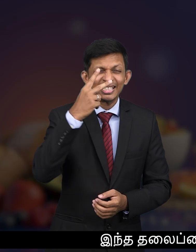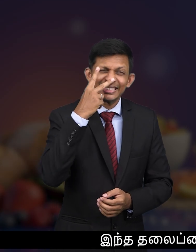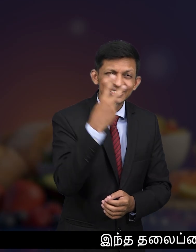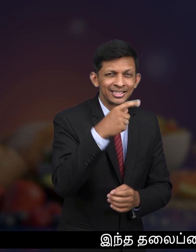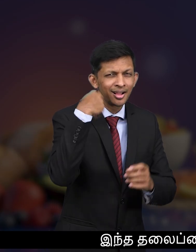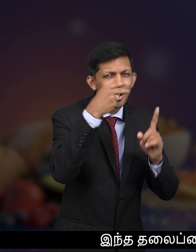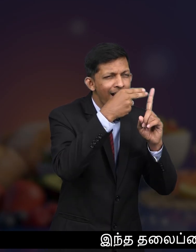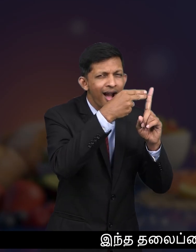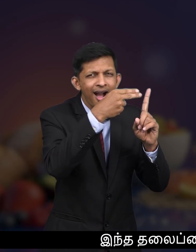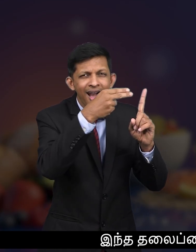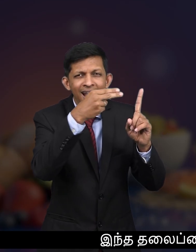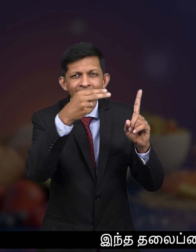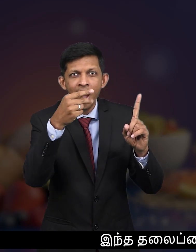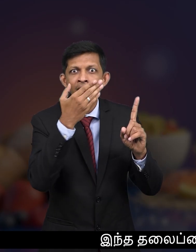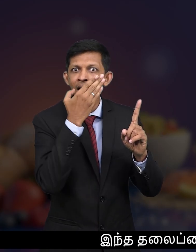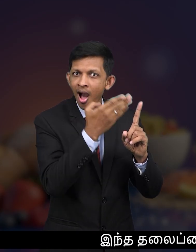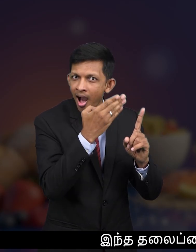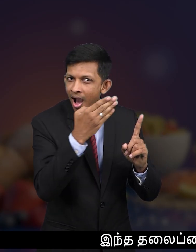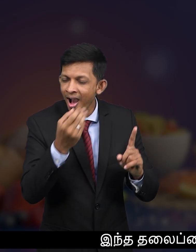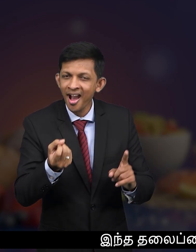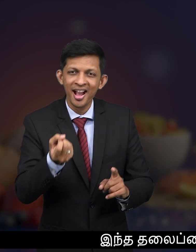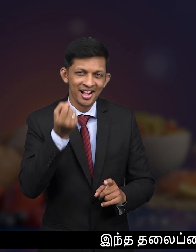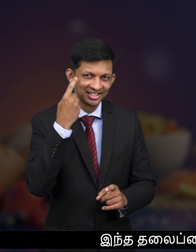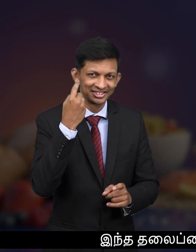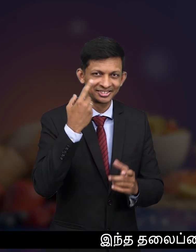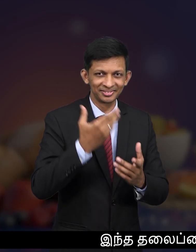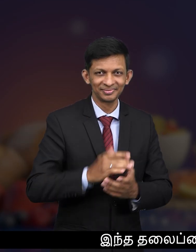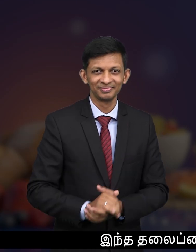இந்த தலைப்பை படித்த பிறகு நீங்கள்